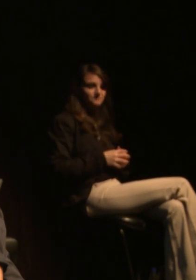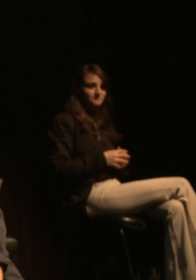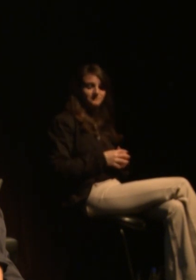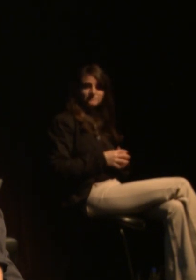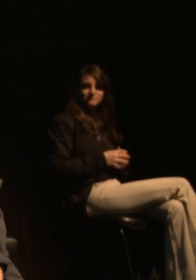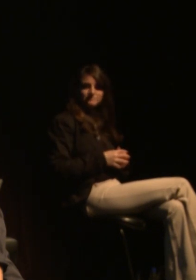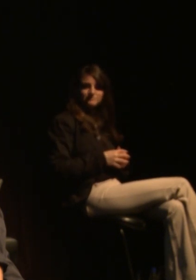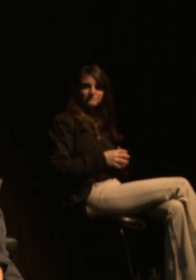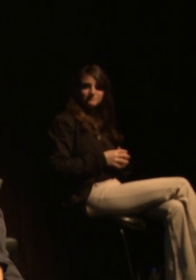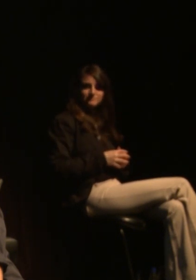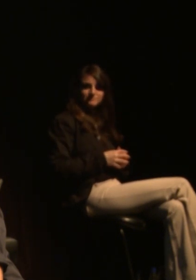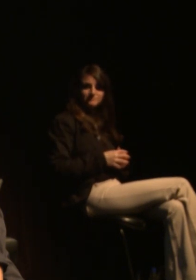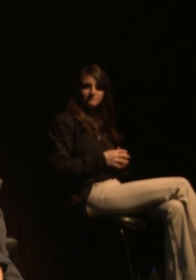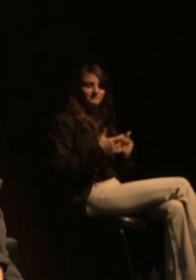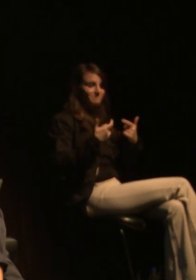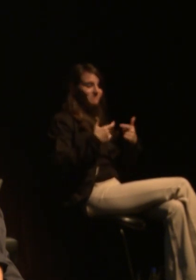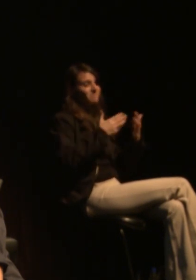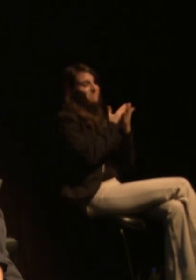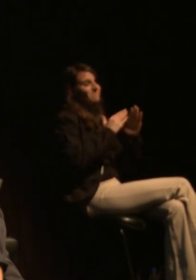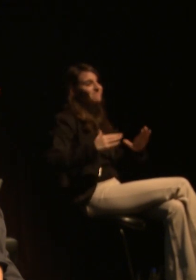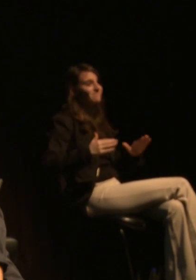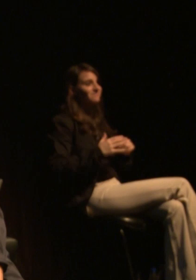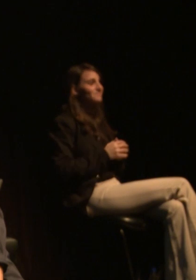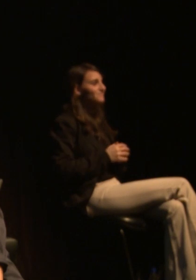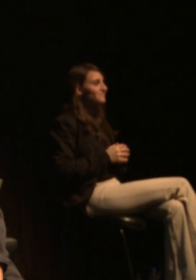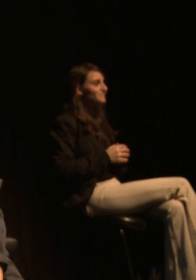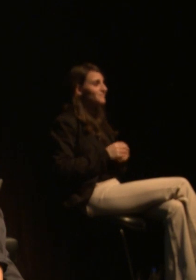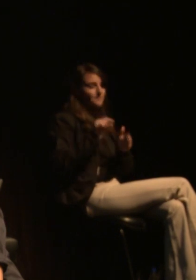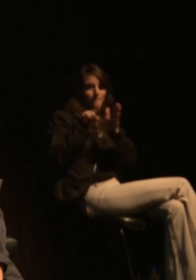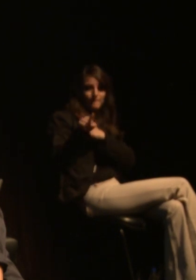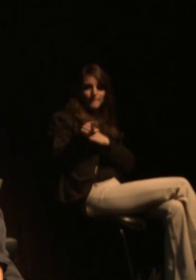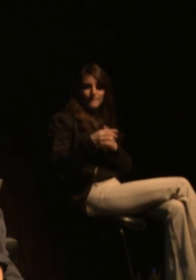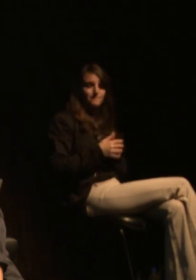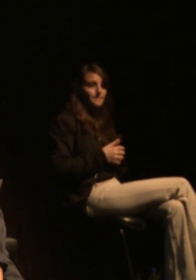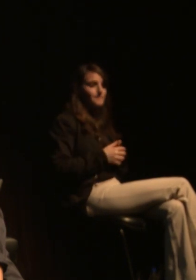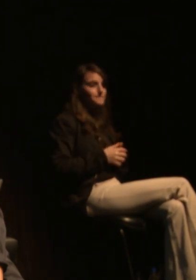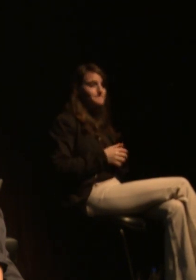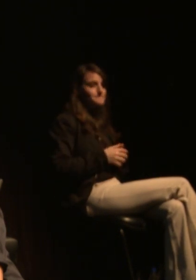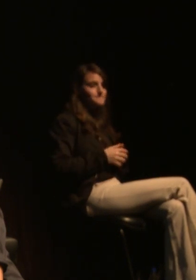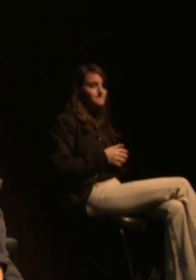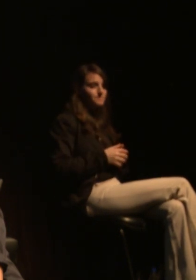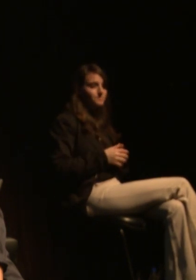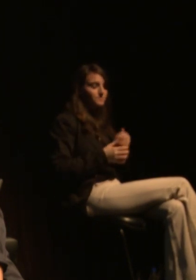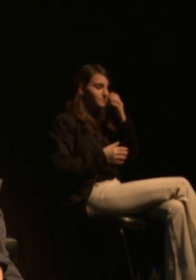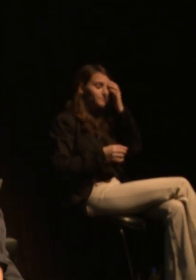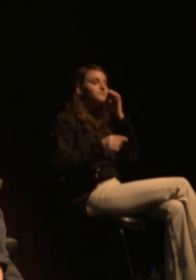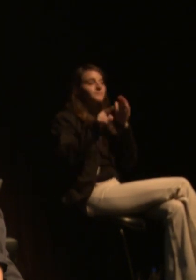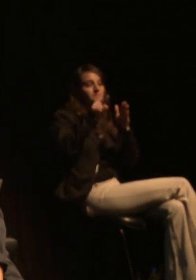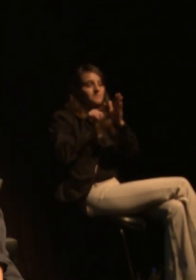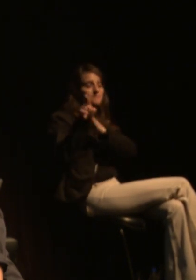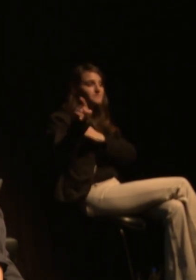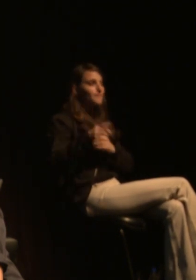Acabou. Esse é o meu papel, o chato que acaba na hora que não deve. E se alguém tiver uma pergunta agora? Mais alguma pergunta, gente? Aqui no canto de